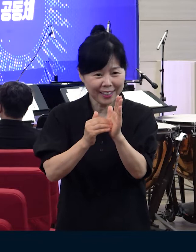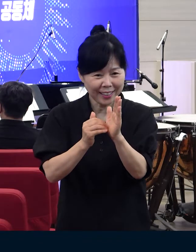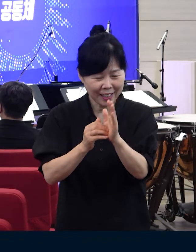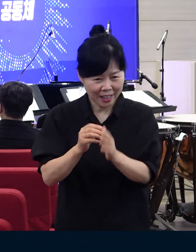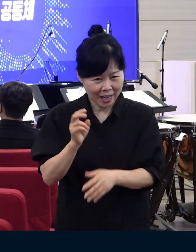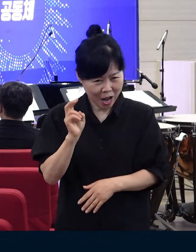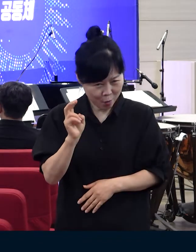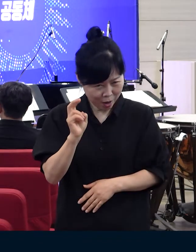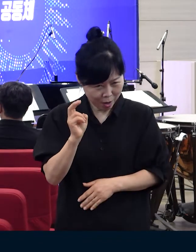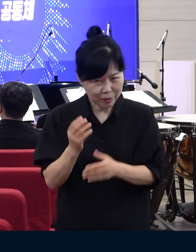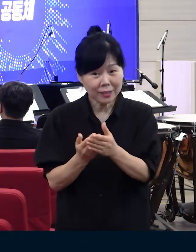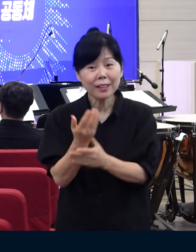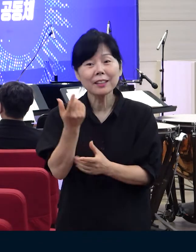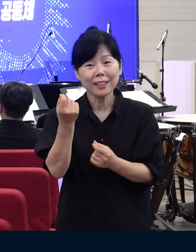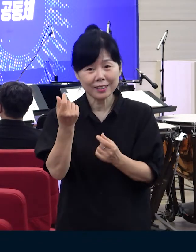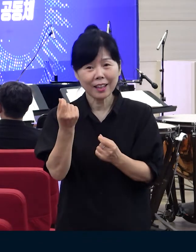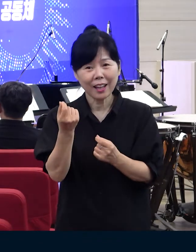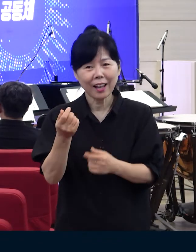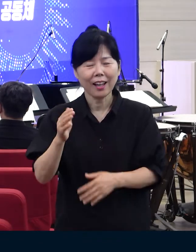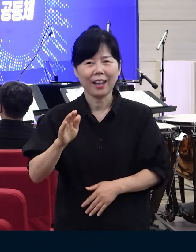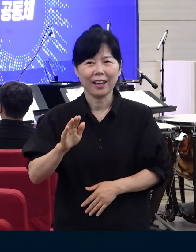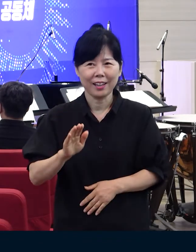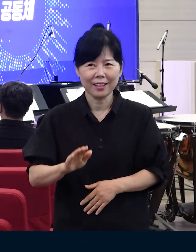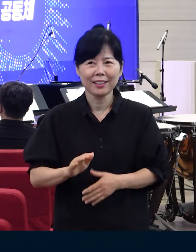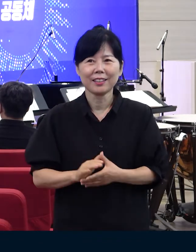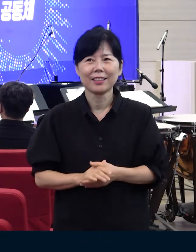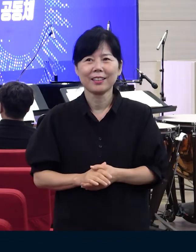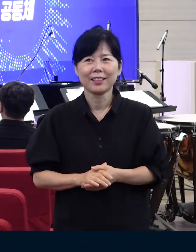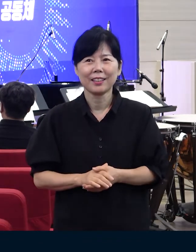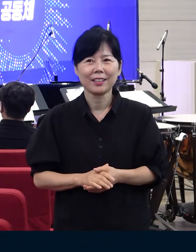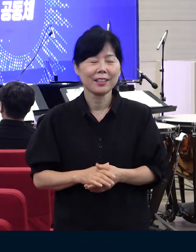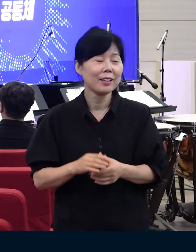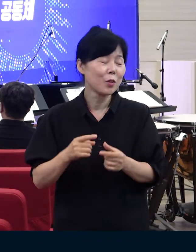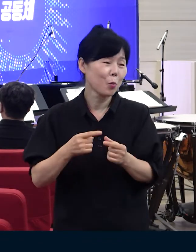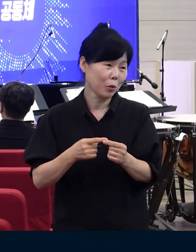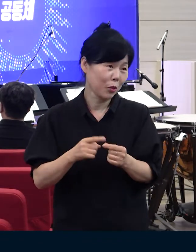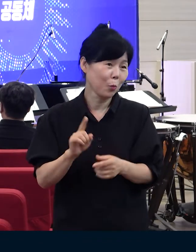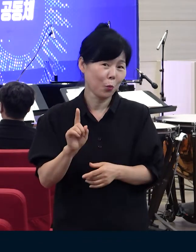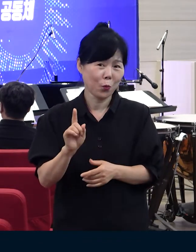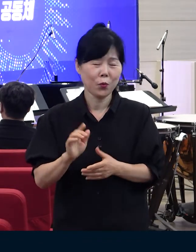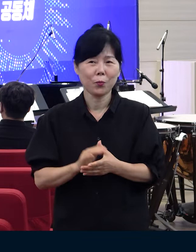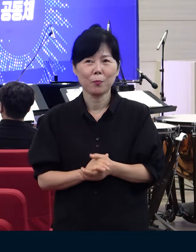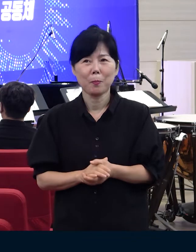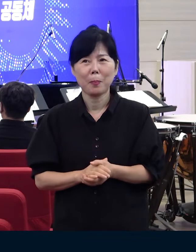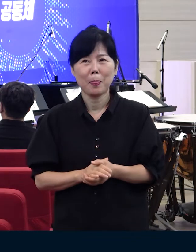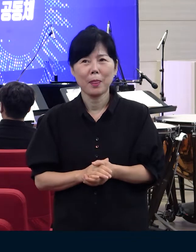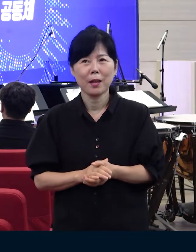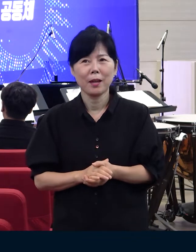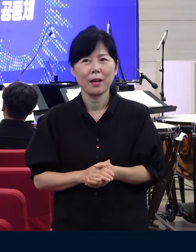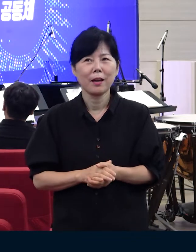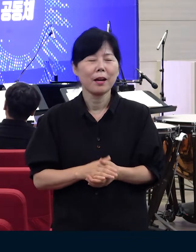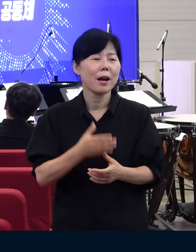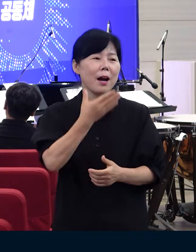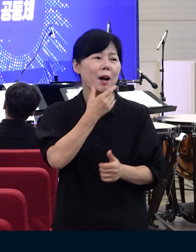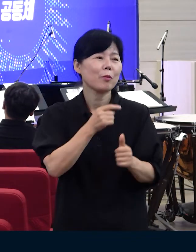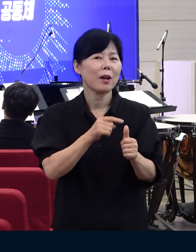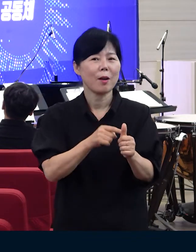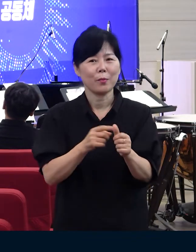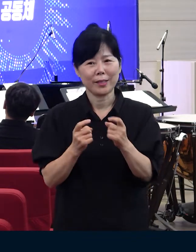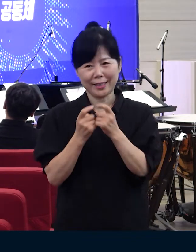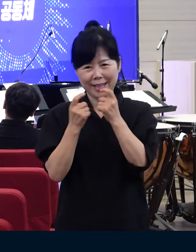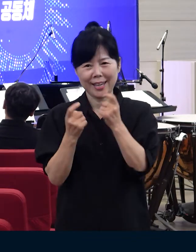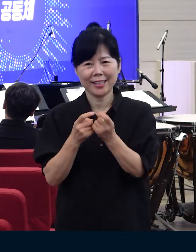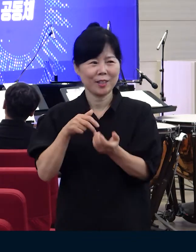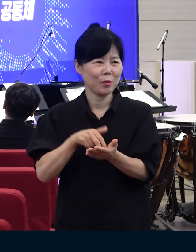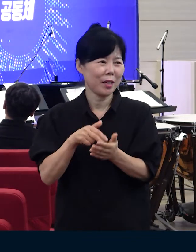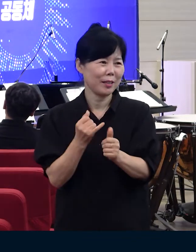거예요. 자, 어떻게 된 거냐? 우선 생각할 수 있는 것은요, 이게 혹시 아브라함의 주관적